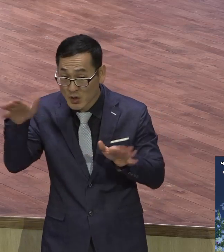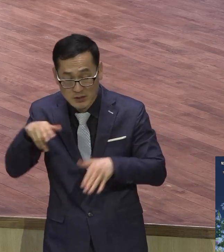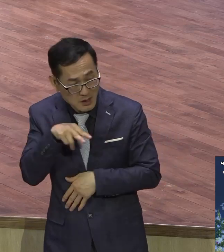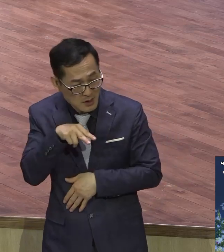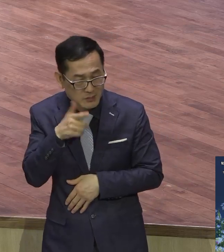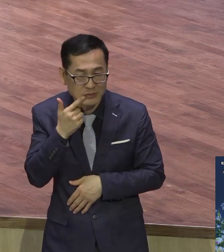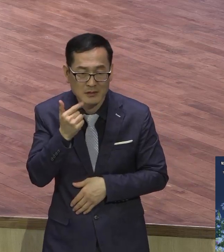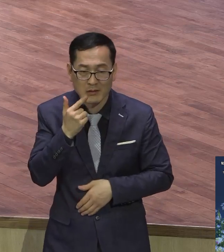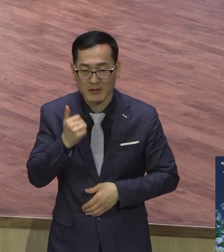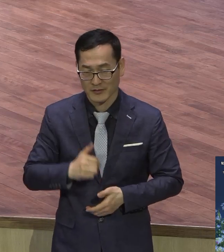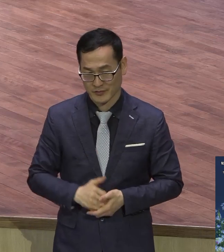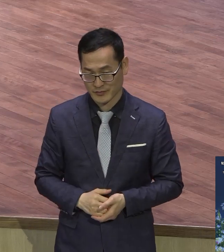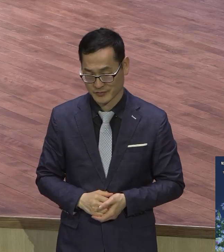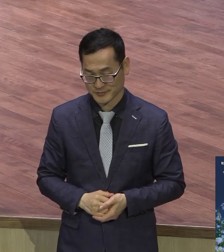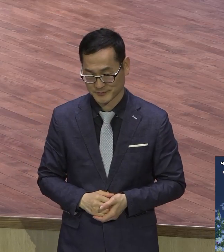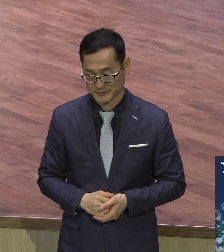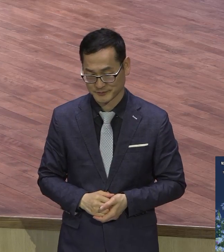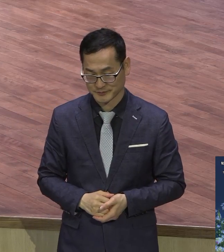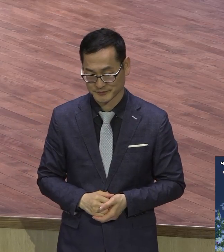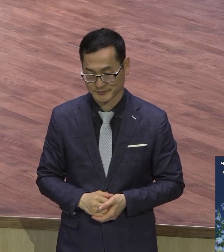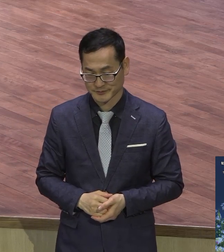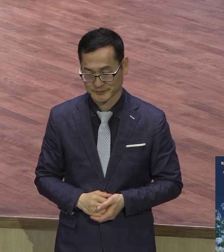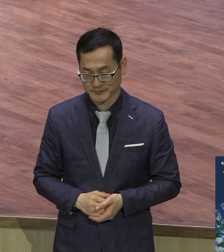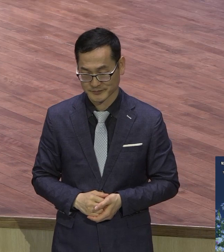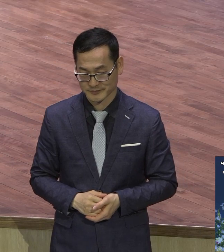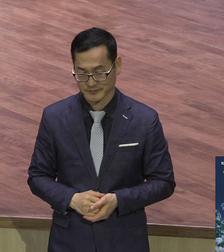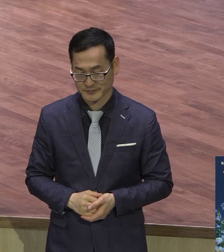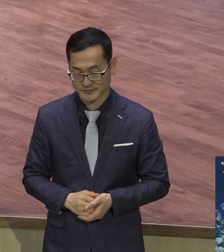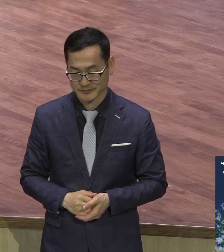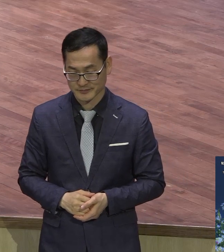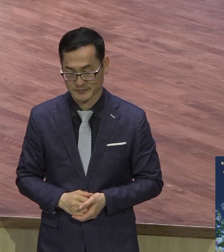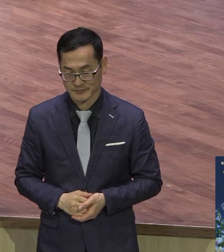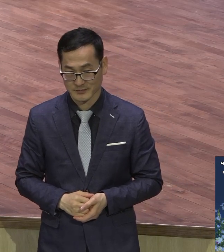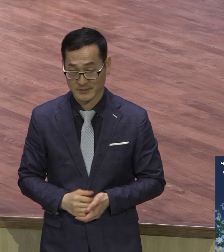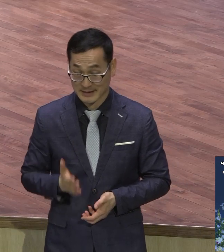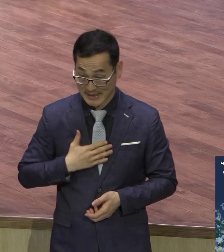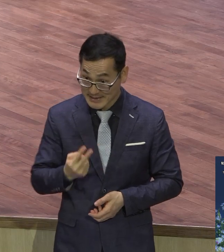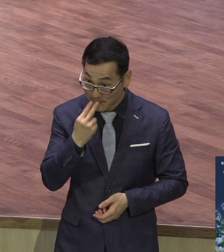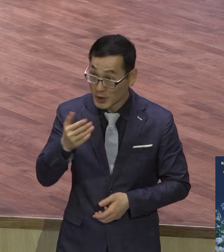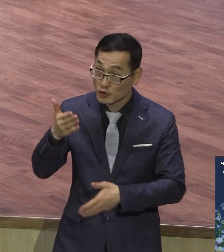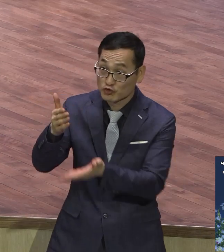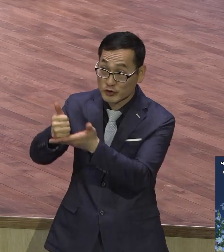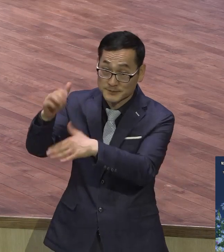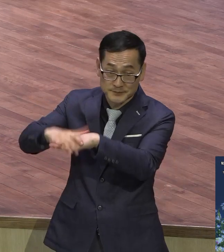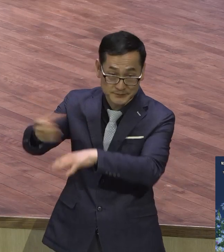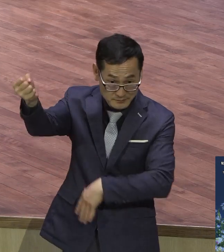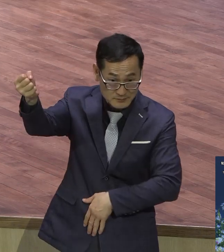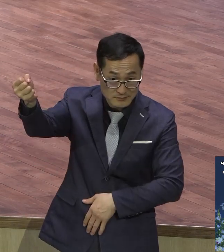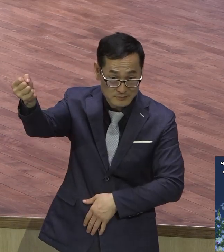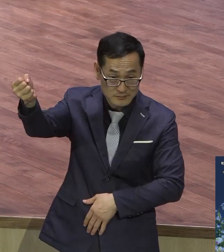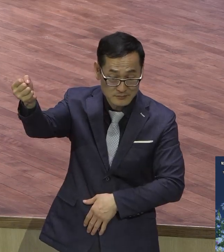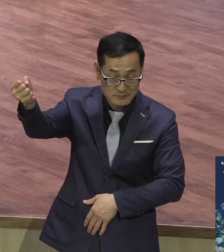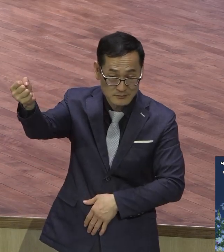생명이 길리라. 생명을 줄게 있어요. 생정명. 아멘.